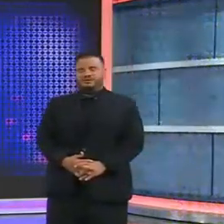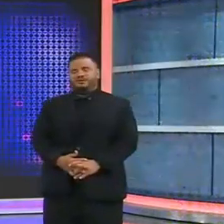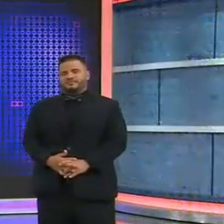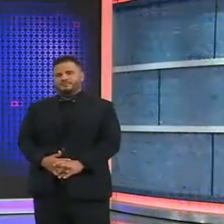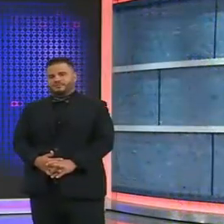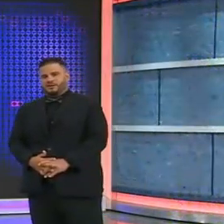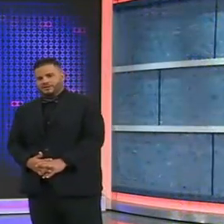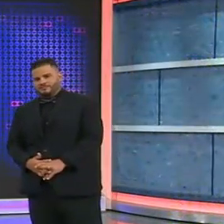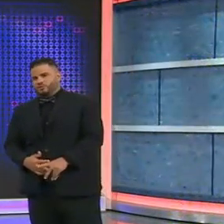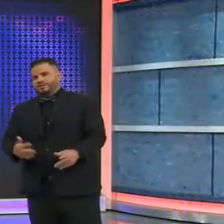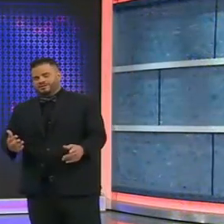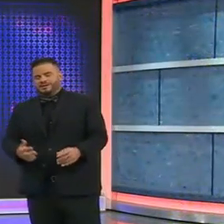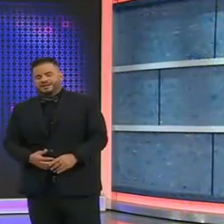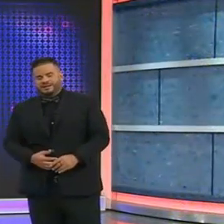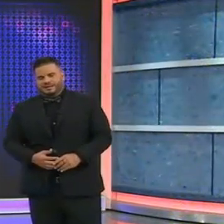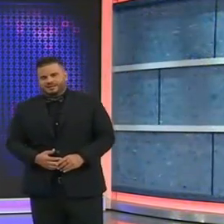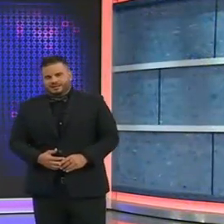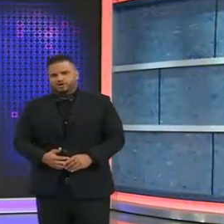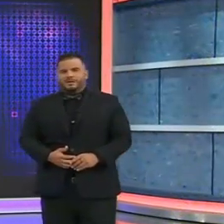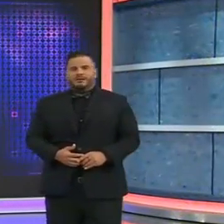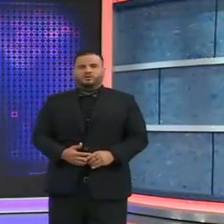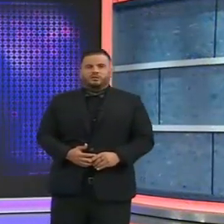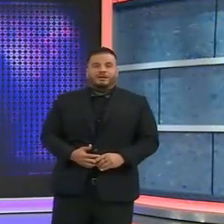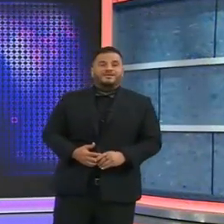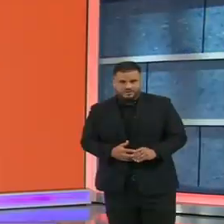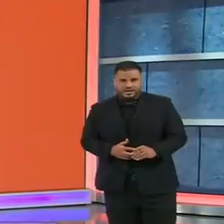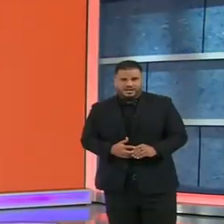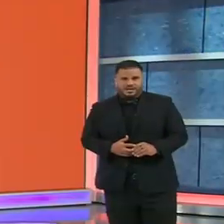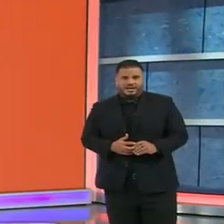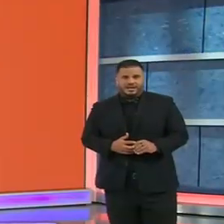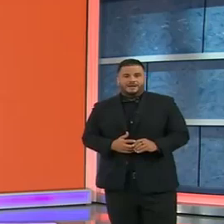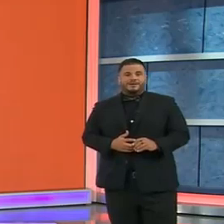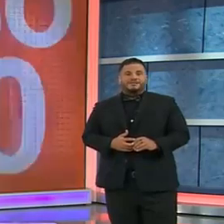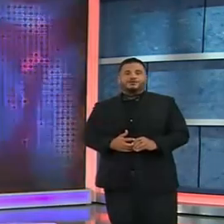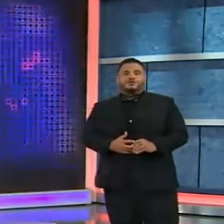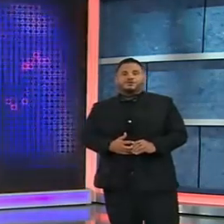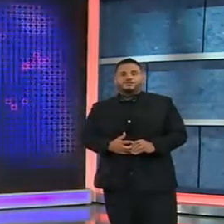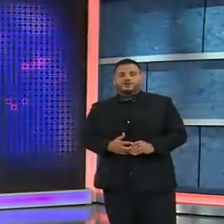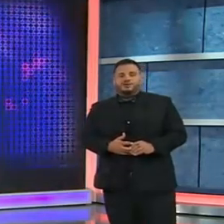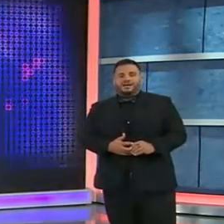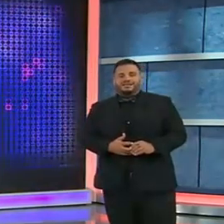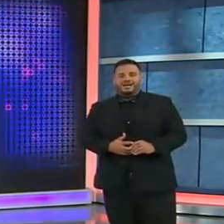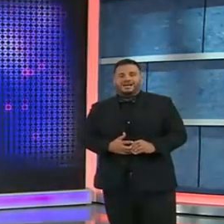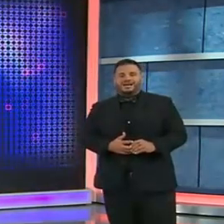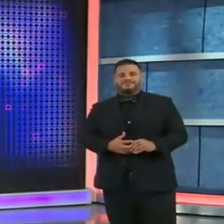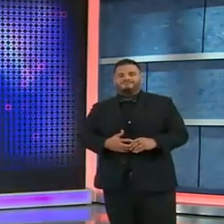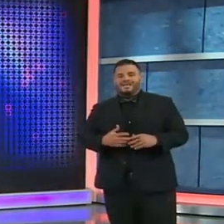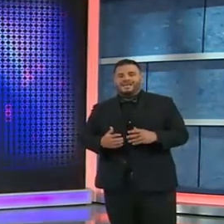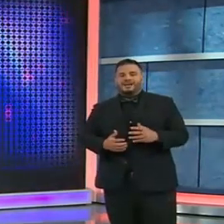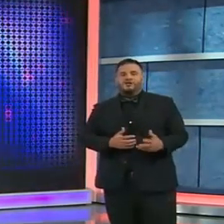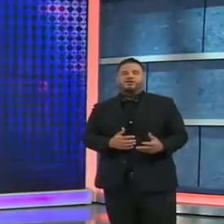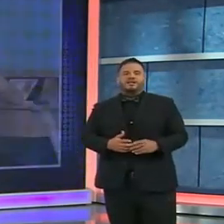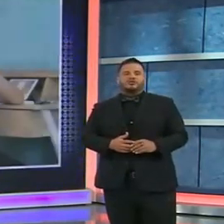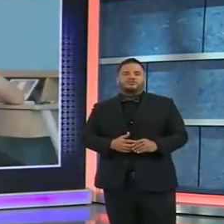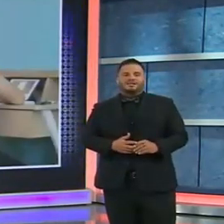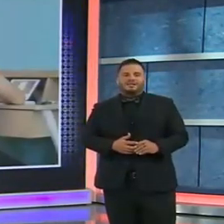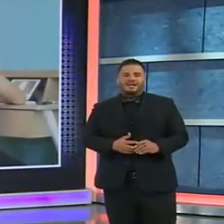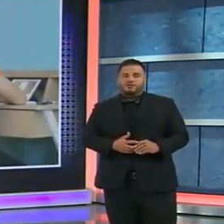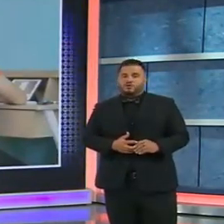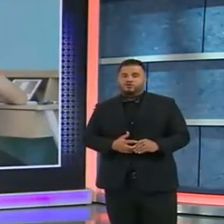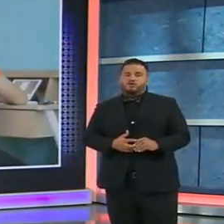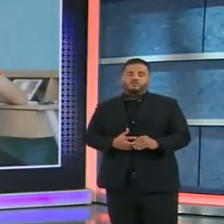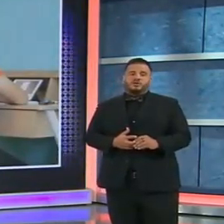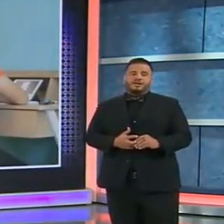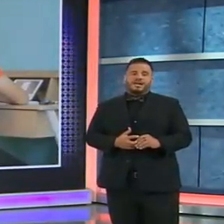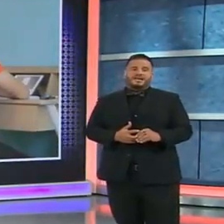esta información, así que quiero que votes en telemundopr.com. El Departamento de Educación está en el ojo de la tormenta